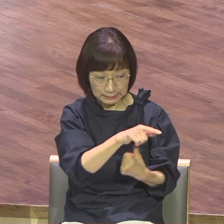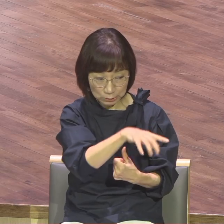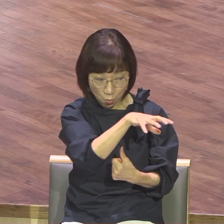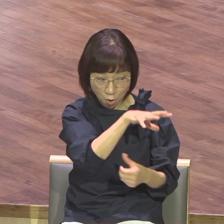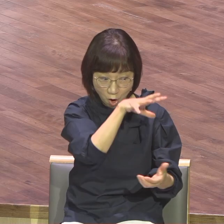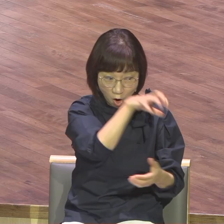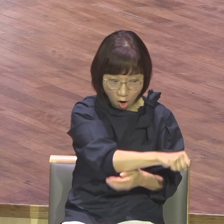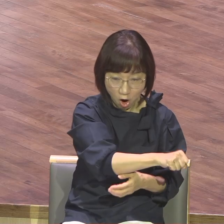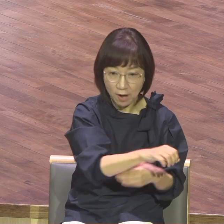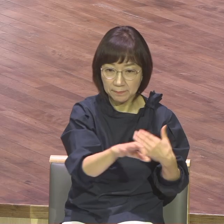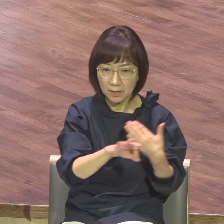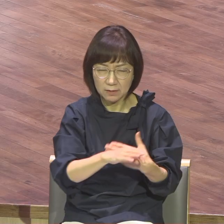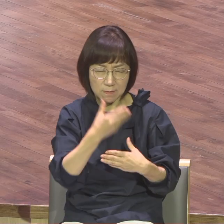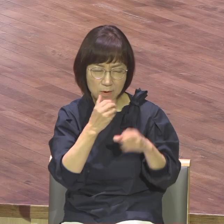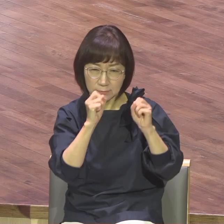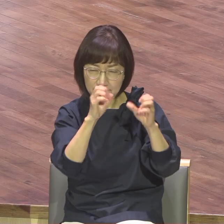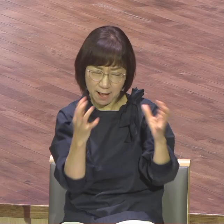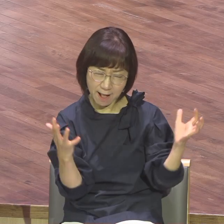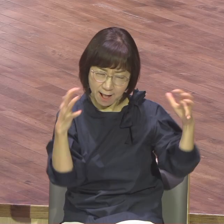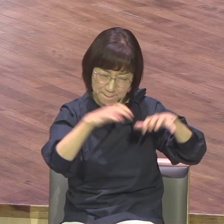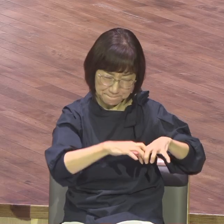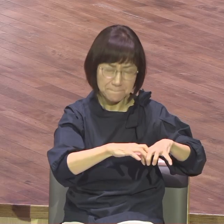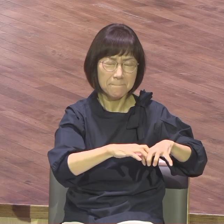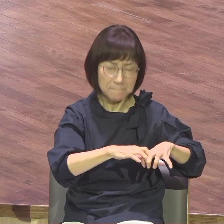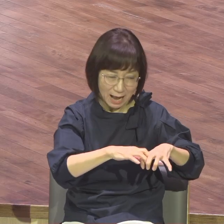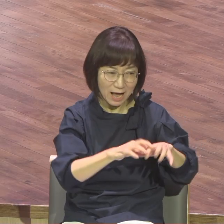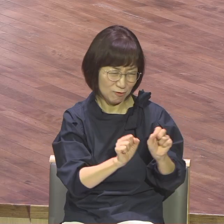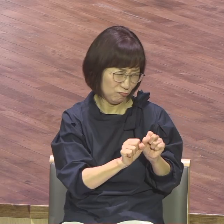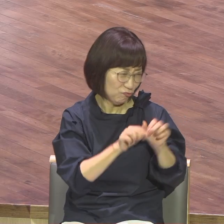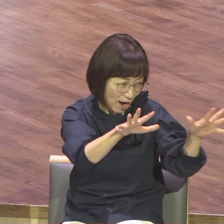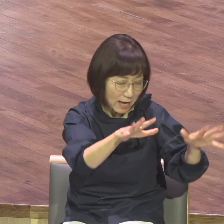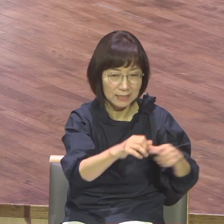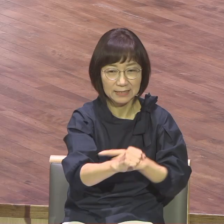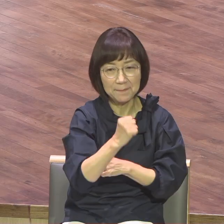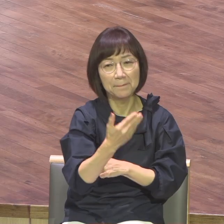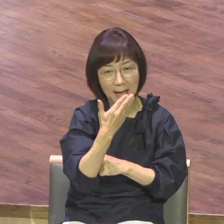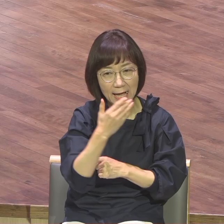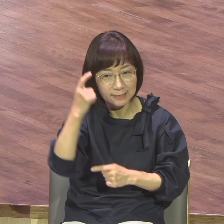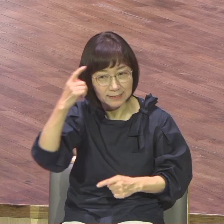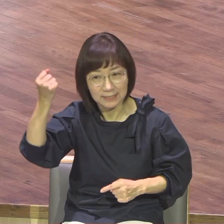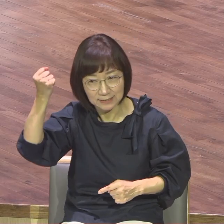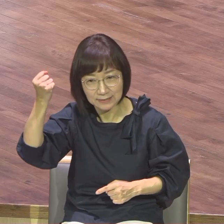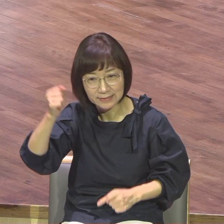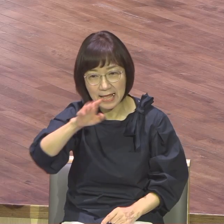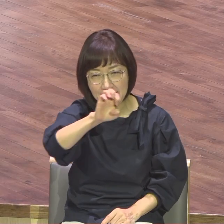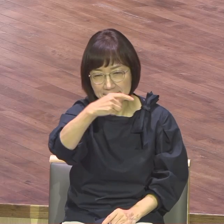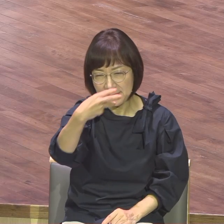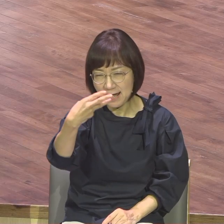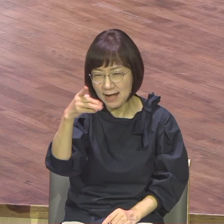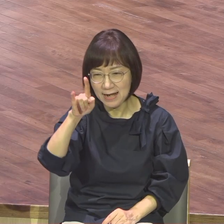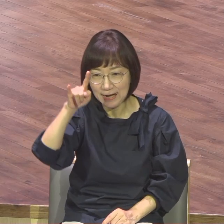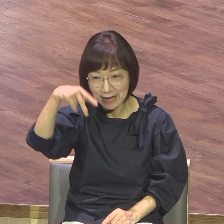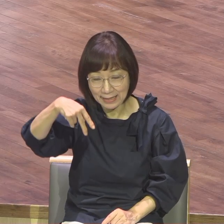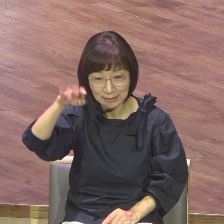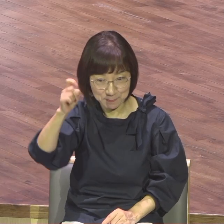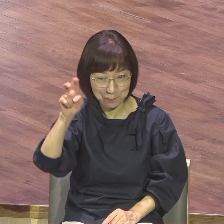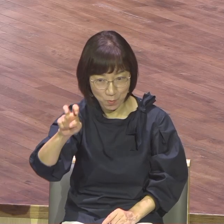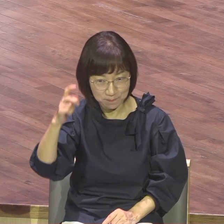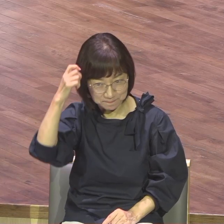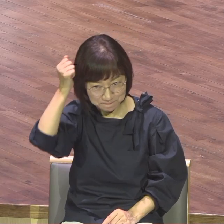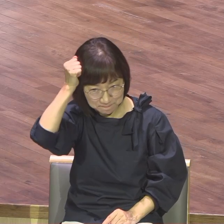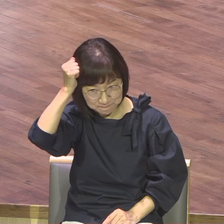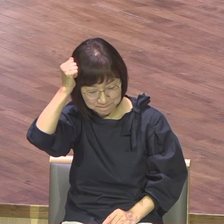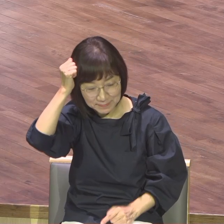이 세계 복음화에 큰 도움이 된다. 플랫폼으로 바울이 딱 생각한 지역이 에베소예요. 그렇기 때문에